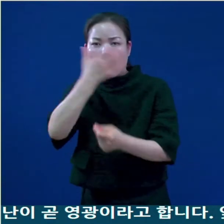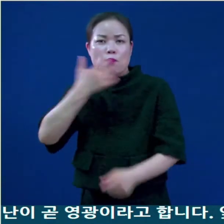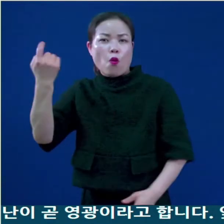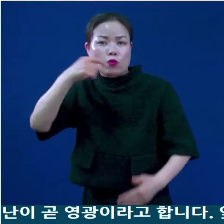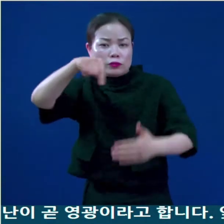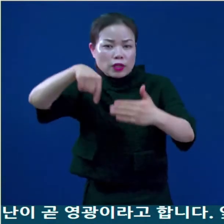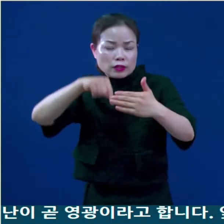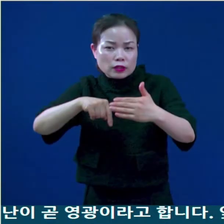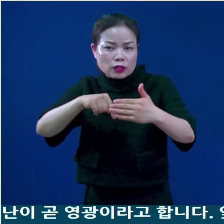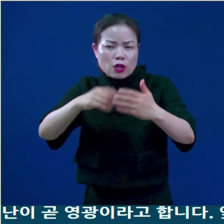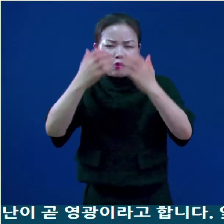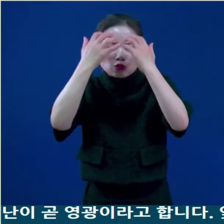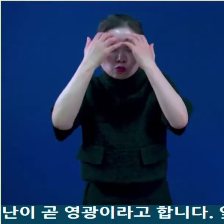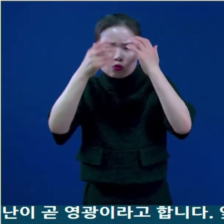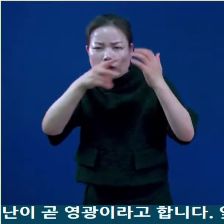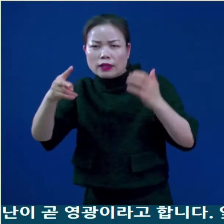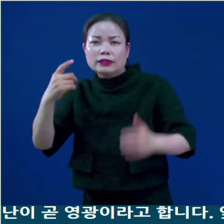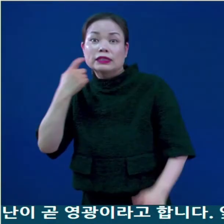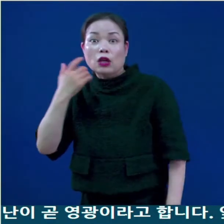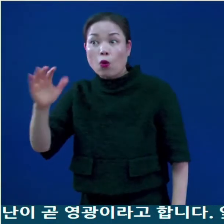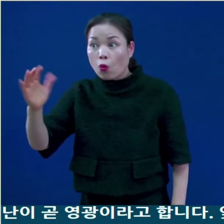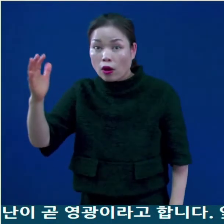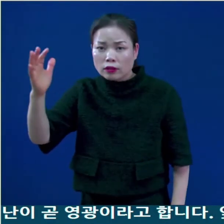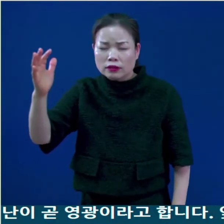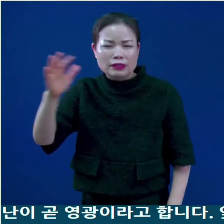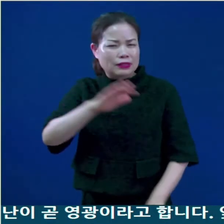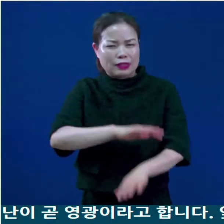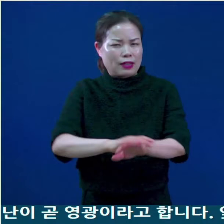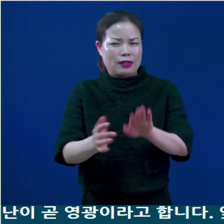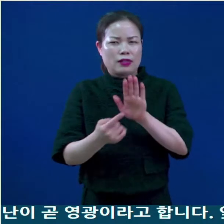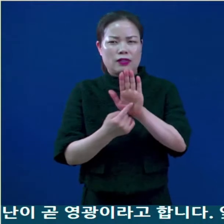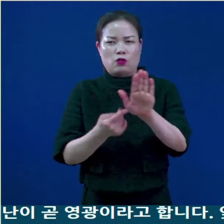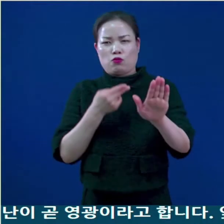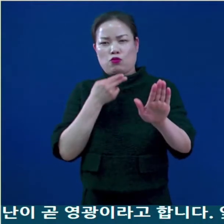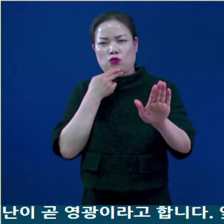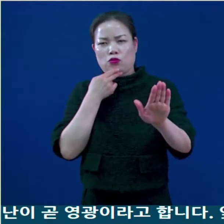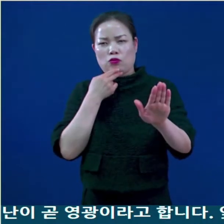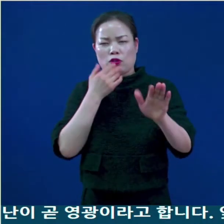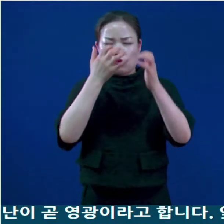곧 영광이라는 이 주제가 그렇게 잘 나타나지 않습니다.